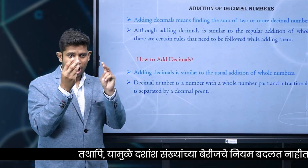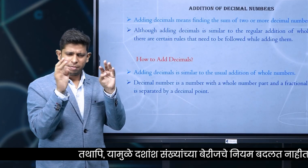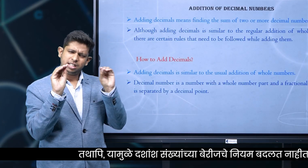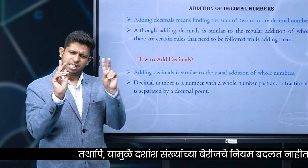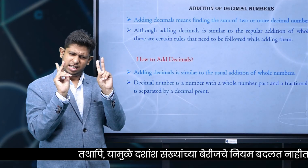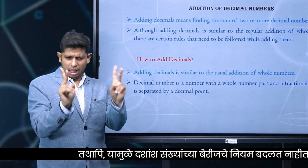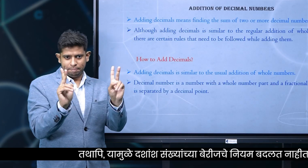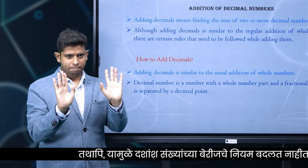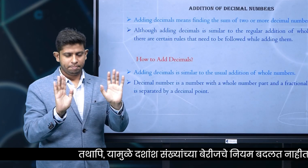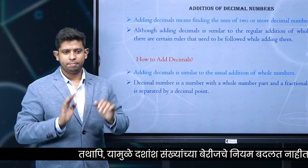बदलत नाहीत.